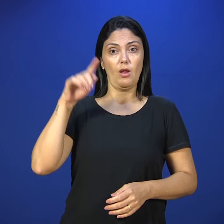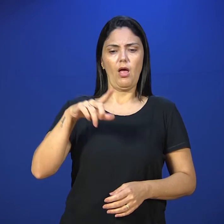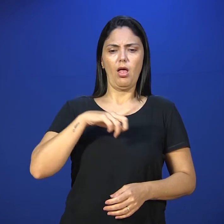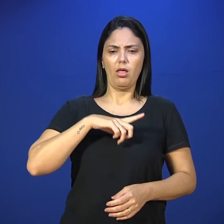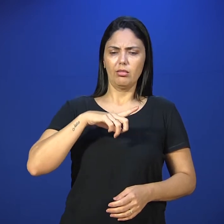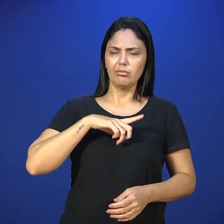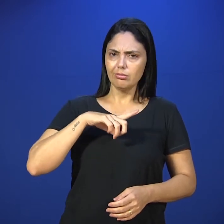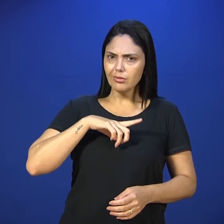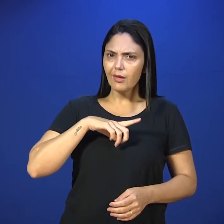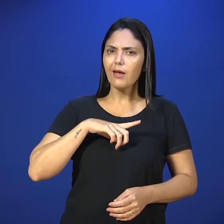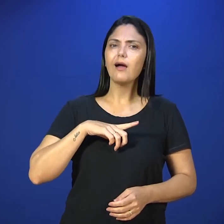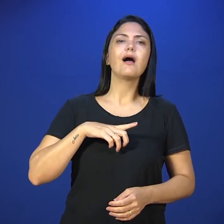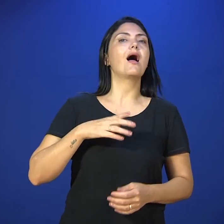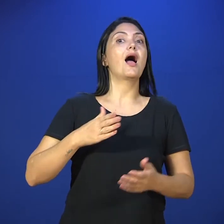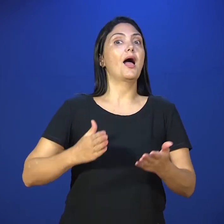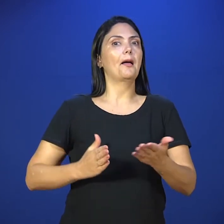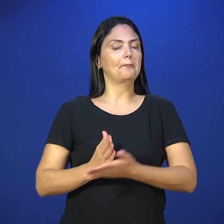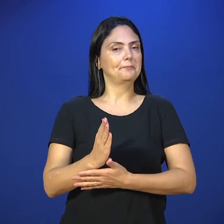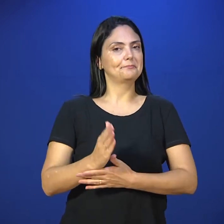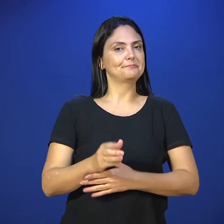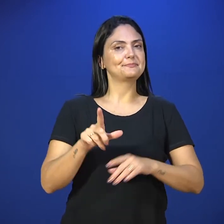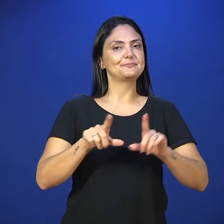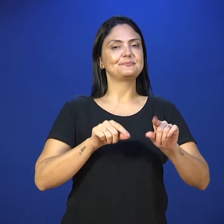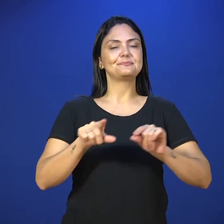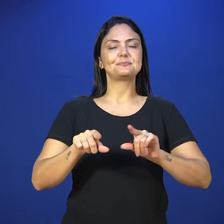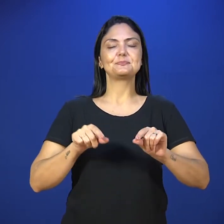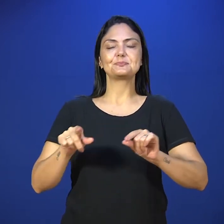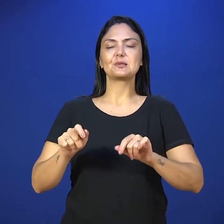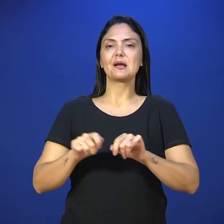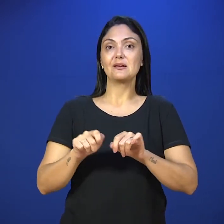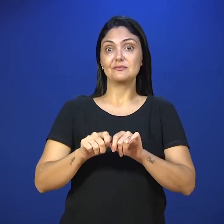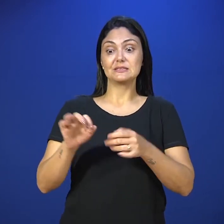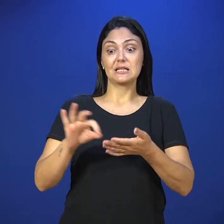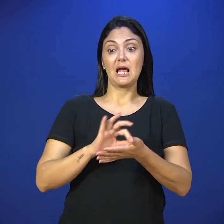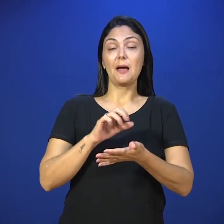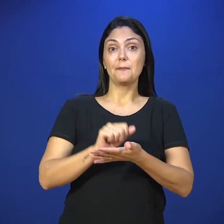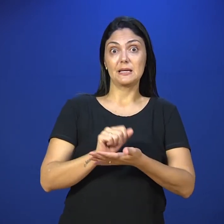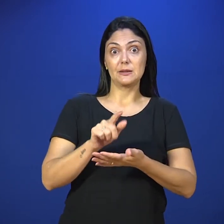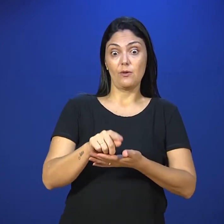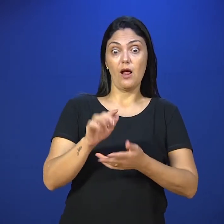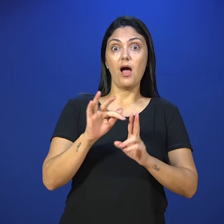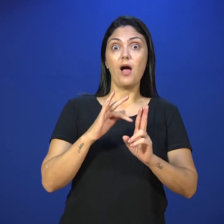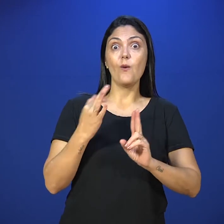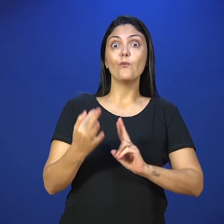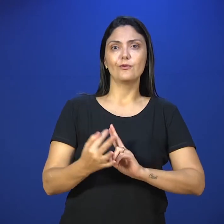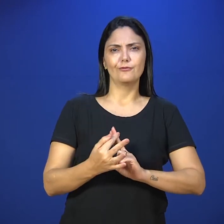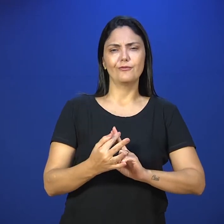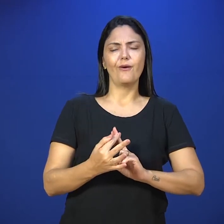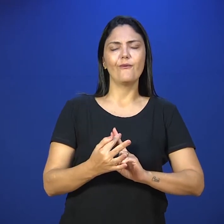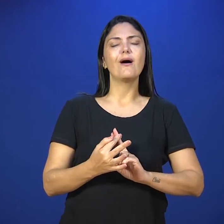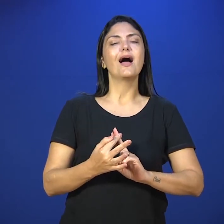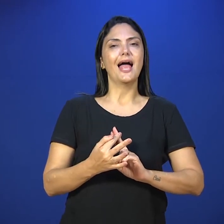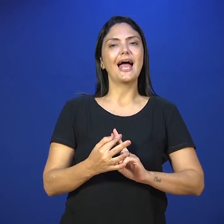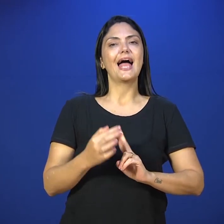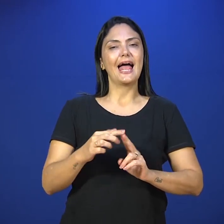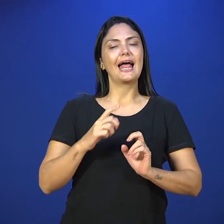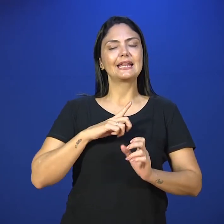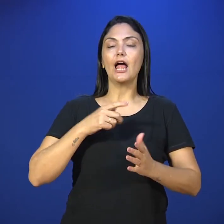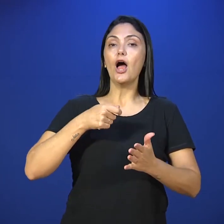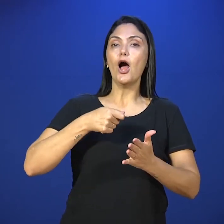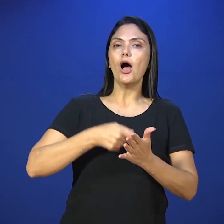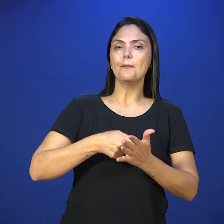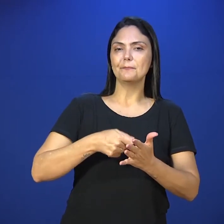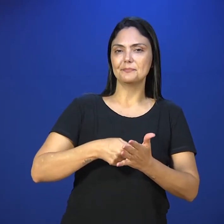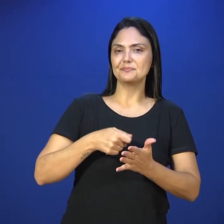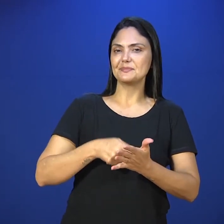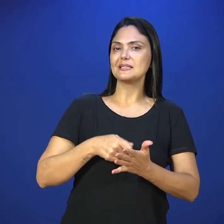obtendo aprovação no processo seletivo e efetuando regularmente sua matrícula no Unifoa, a instituição de ensino possui obrigação